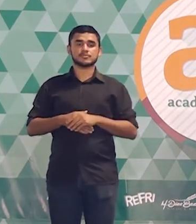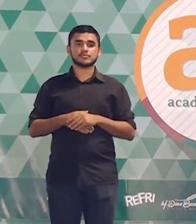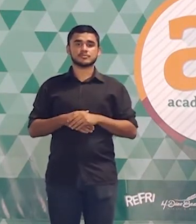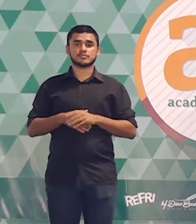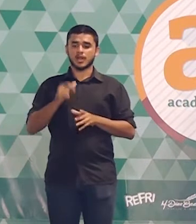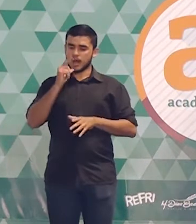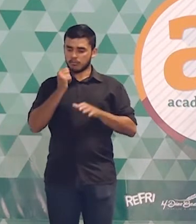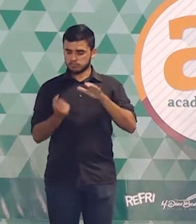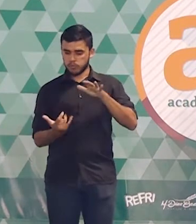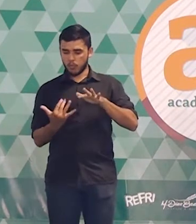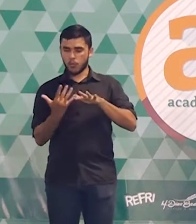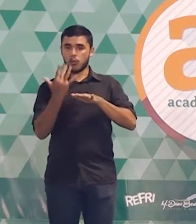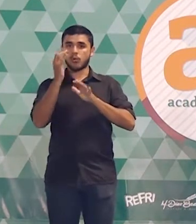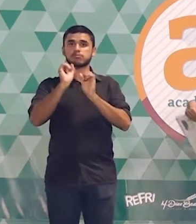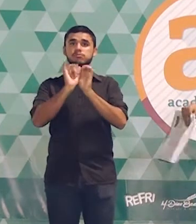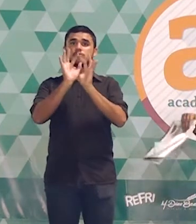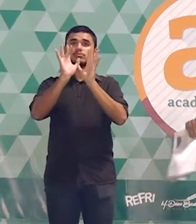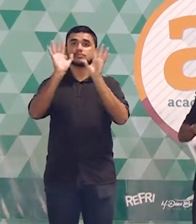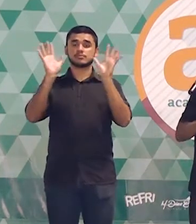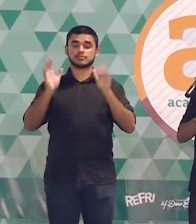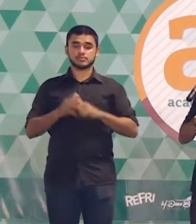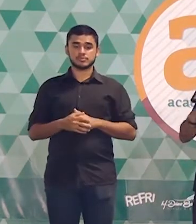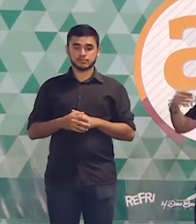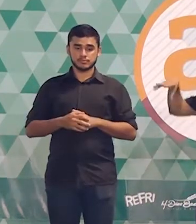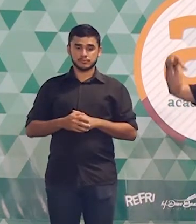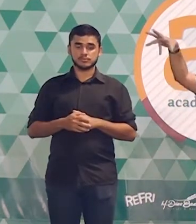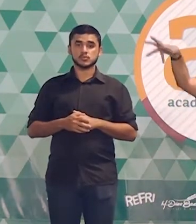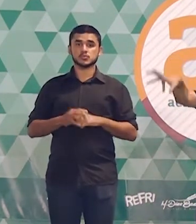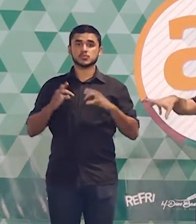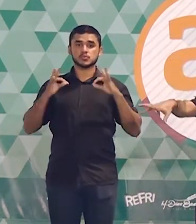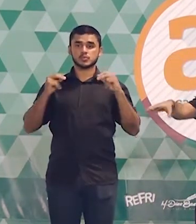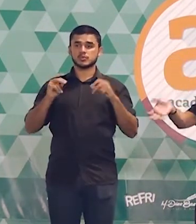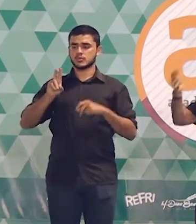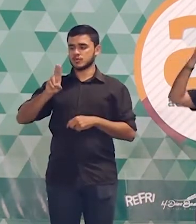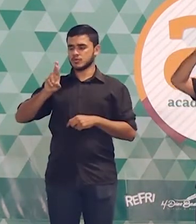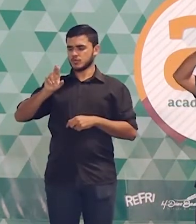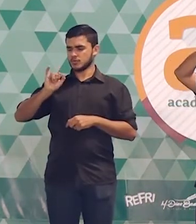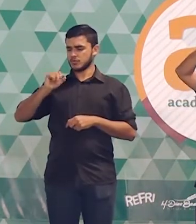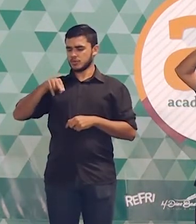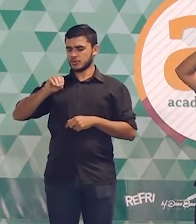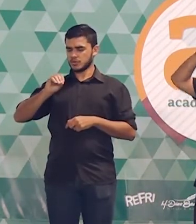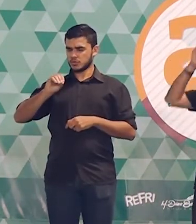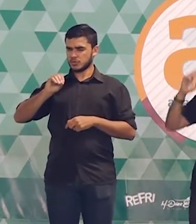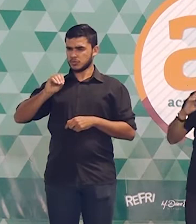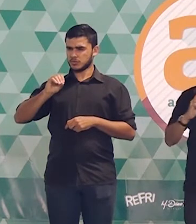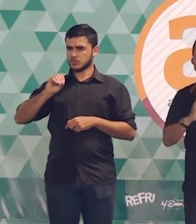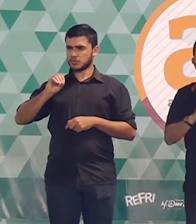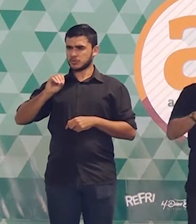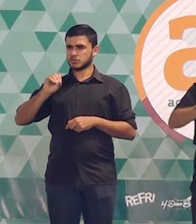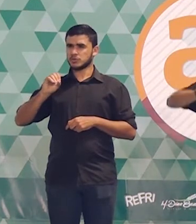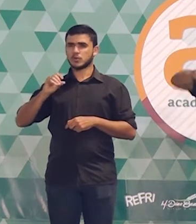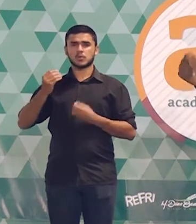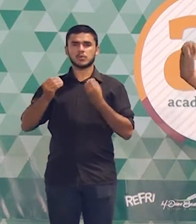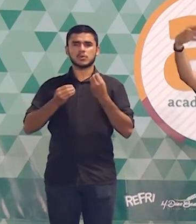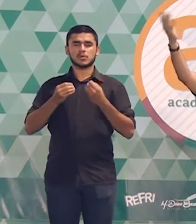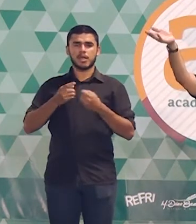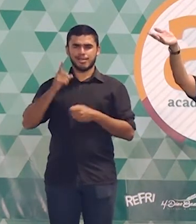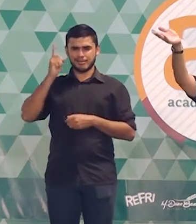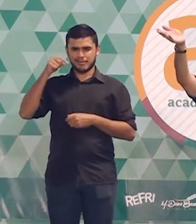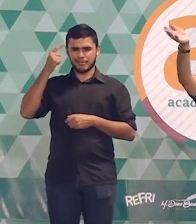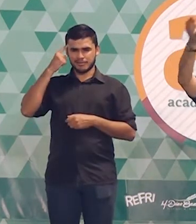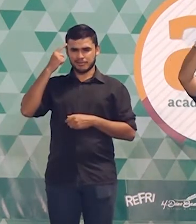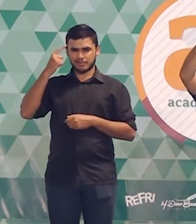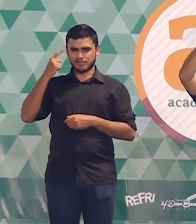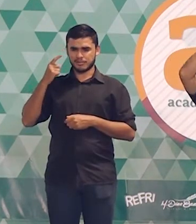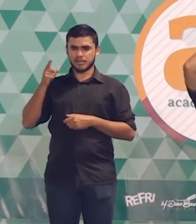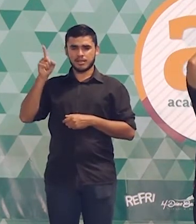urinol. Professor, eu nunca achei que esse negócio de urinol fosse arte, né? Porque isso aí vende